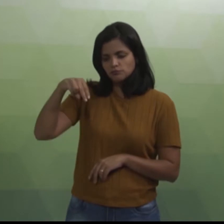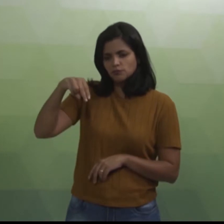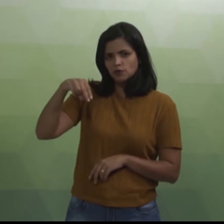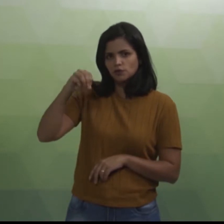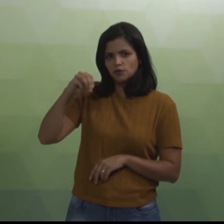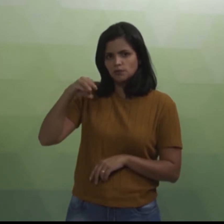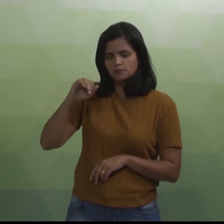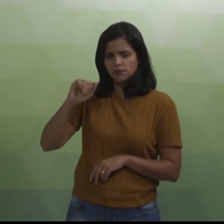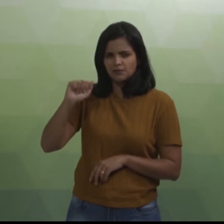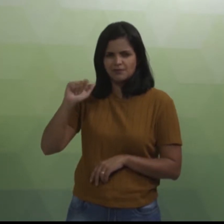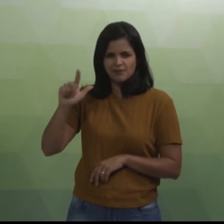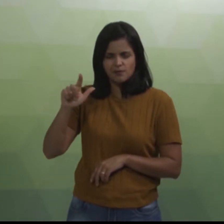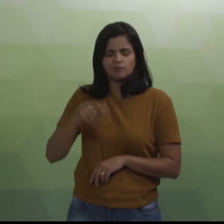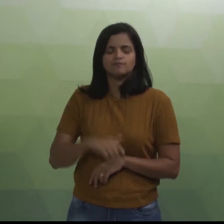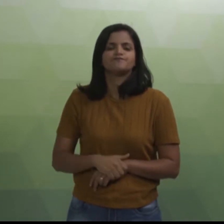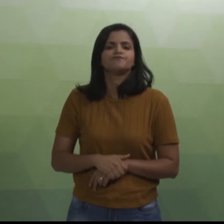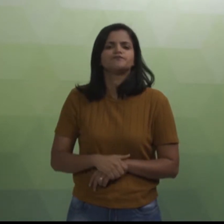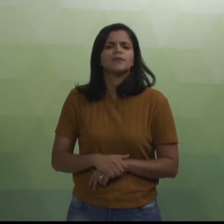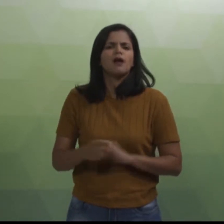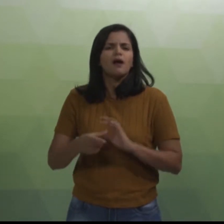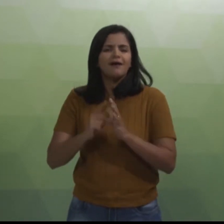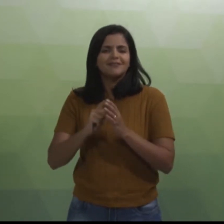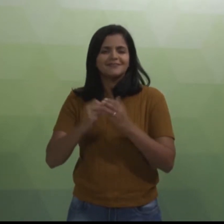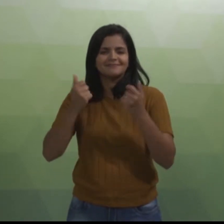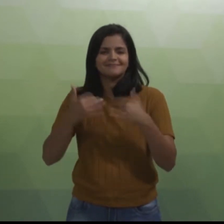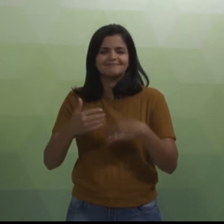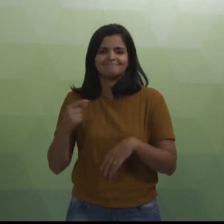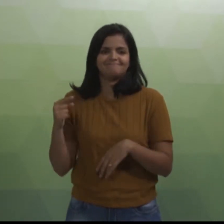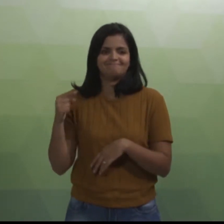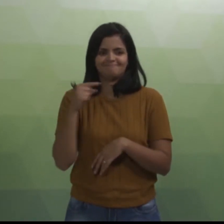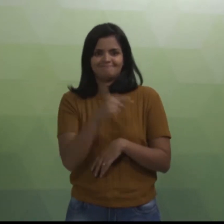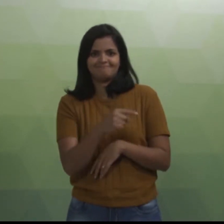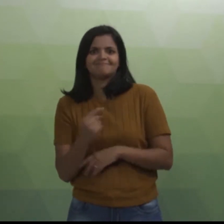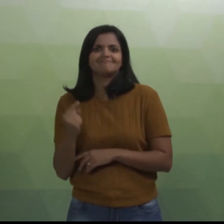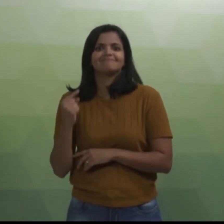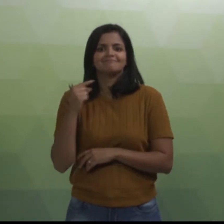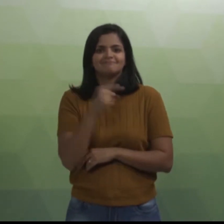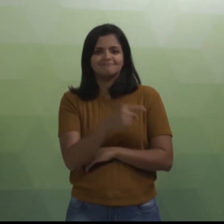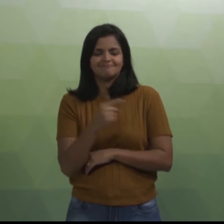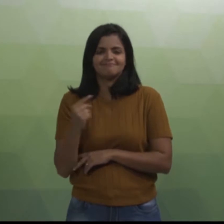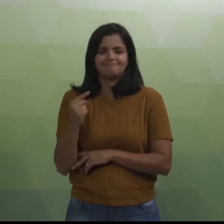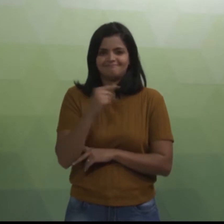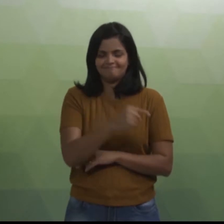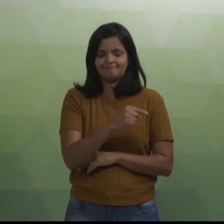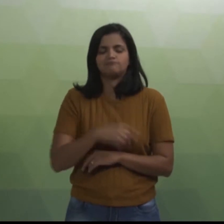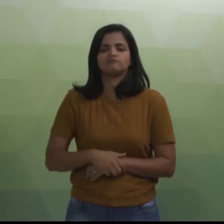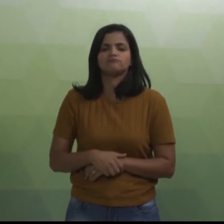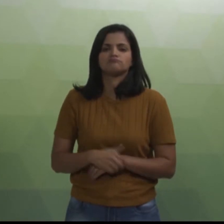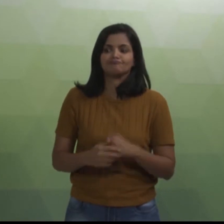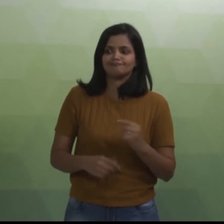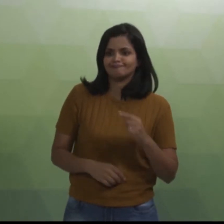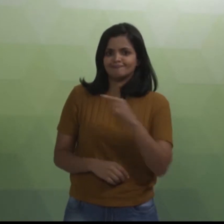Sobre determinante nominal, vou explicar para vocês. Temos aqui a apontação do